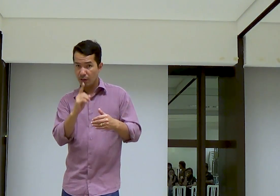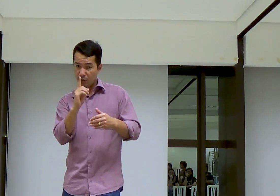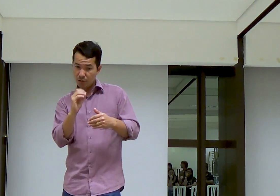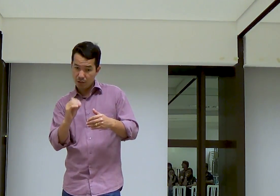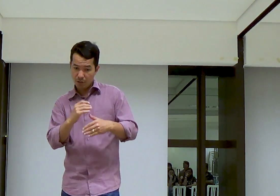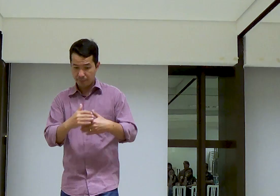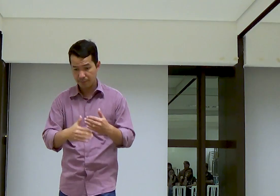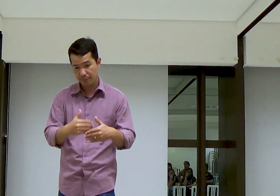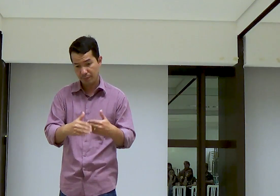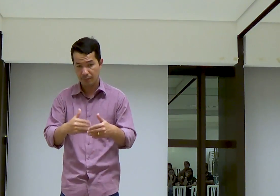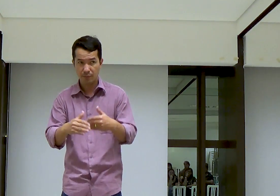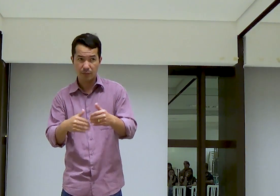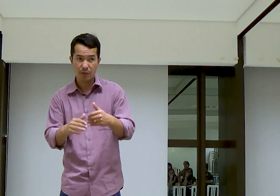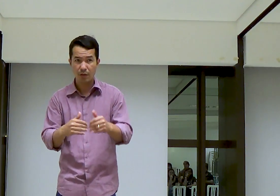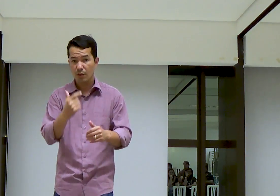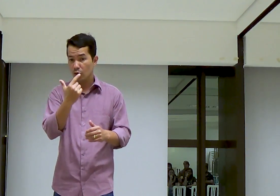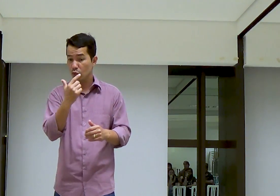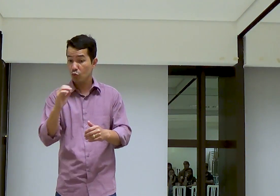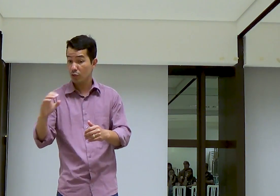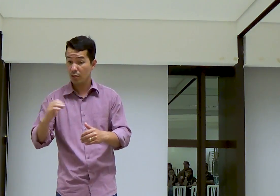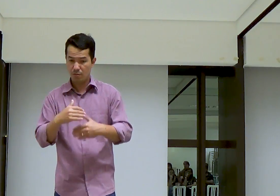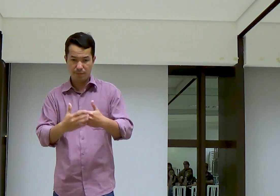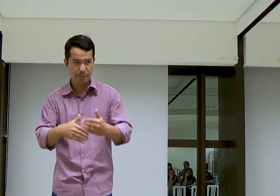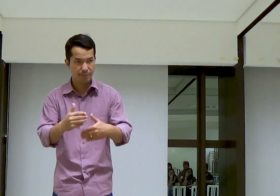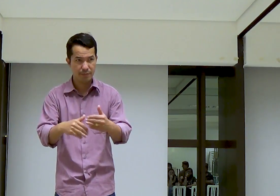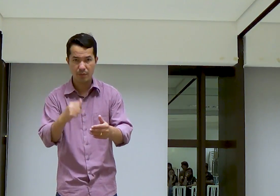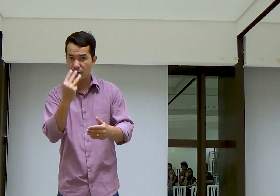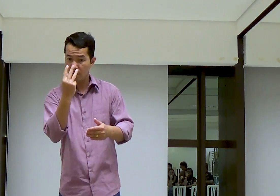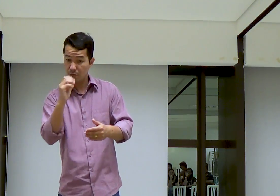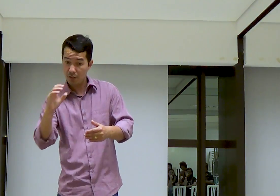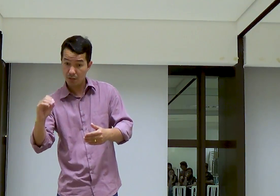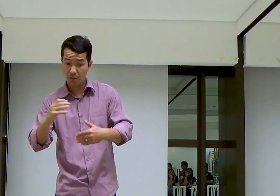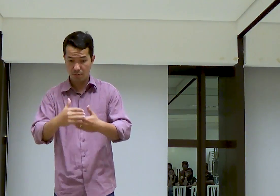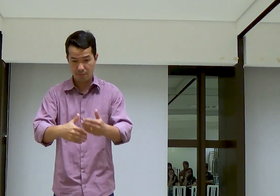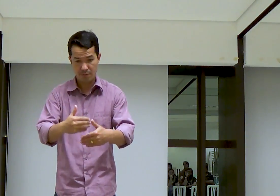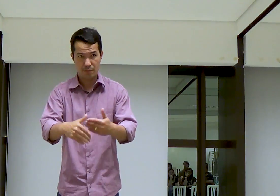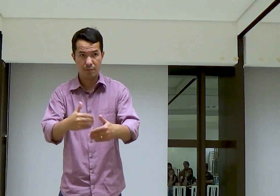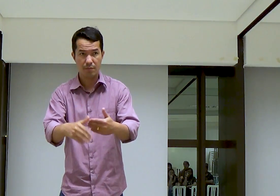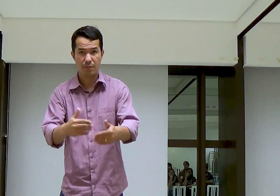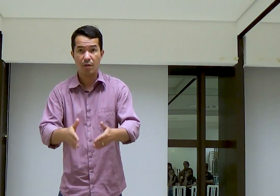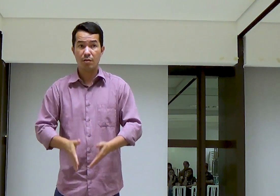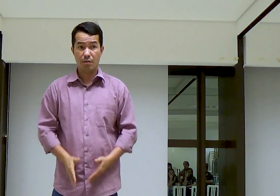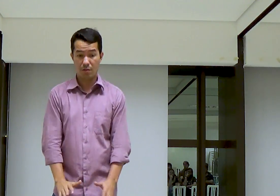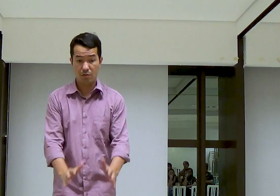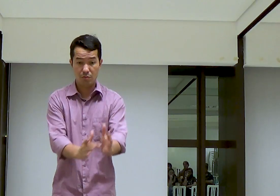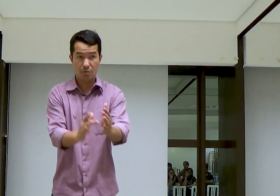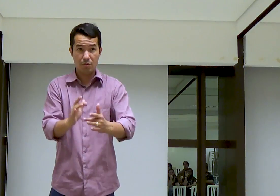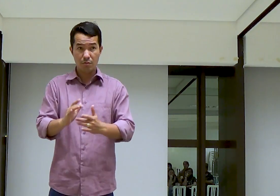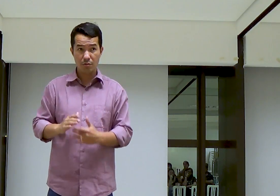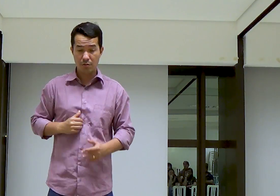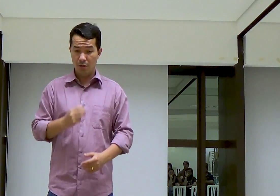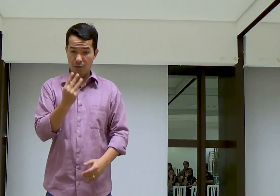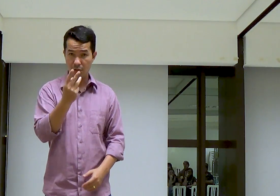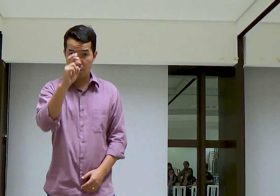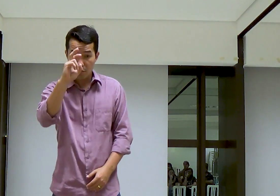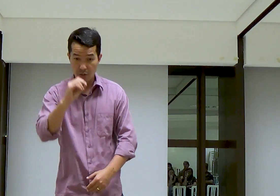passaram-se muitos anos, muitos e muitos anos, 300, muitos anos